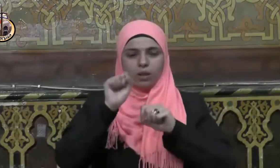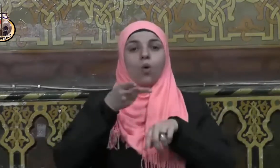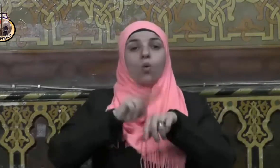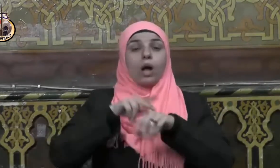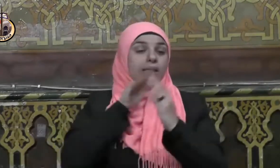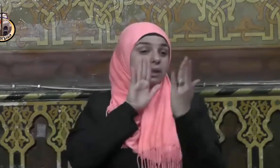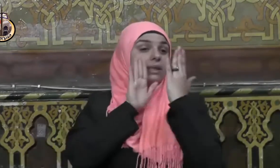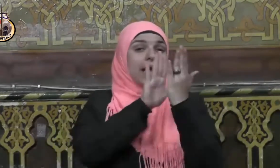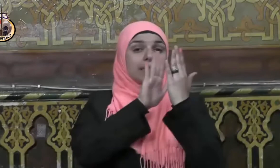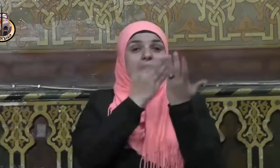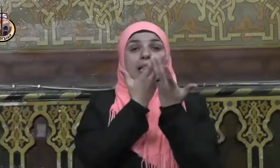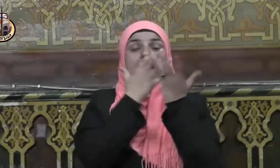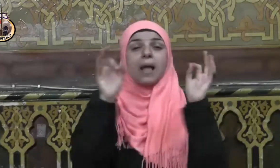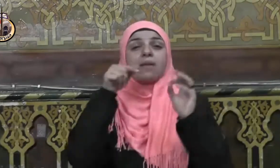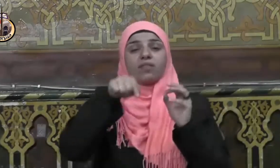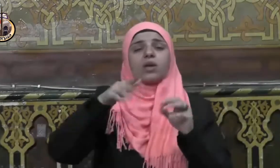وبالتحديات التي يواجهها